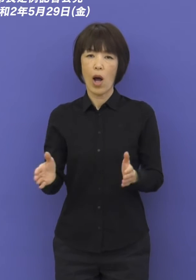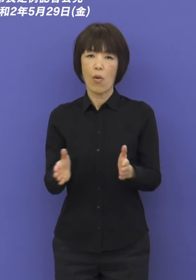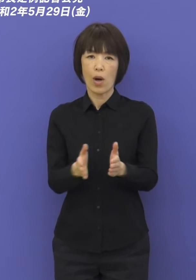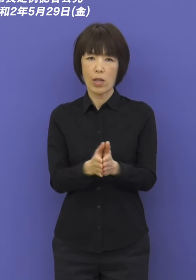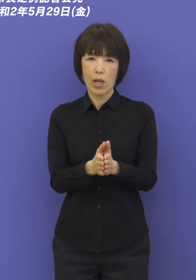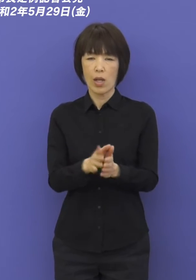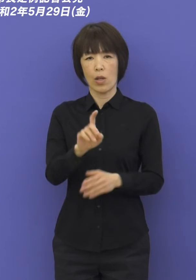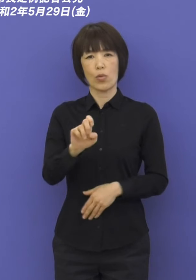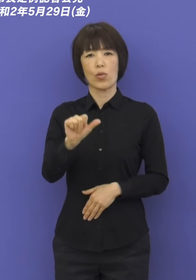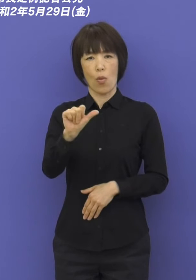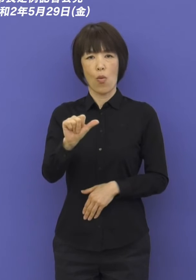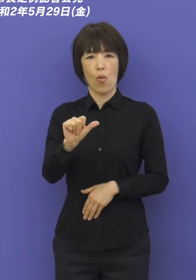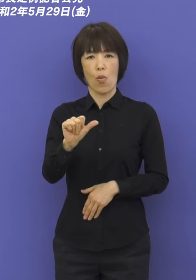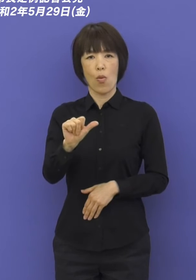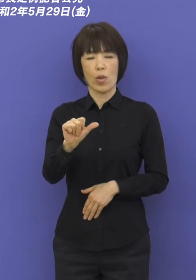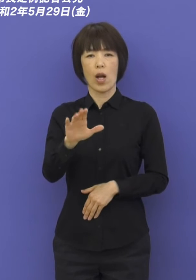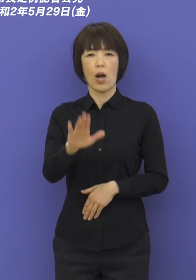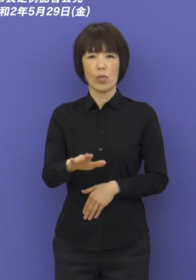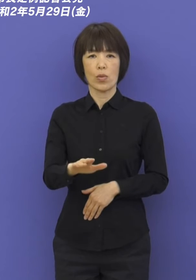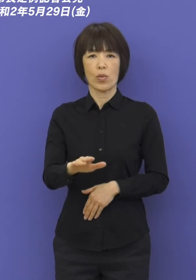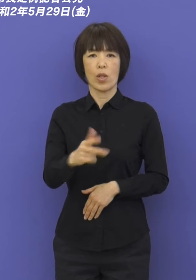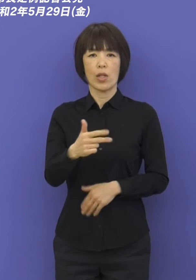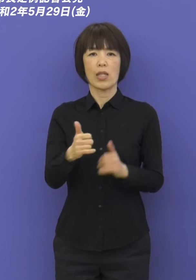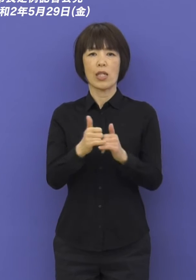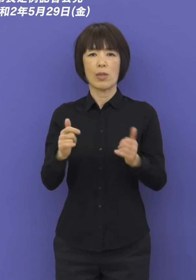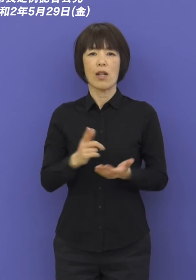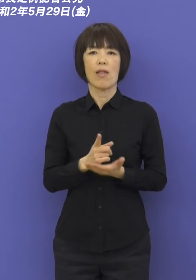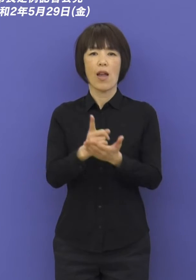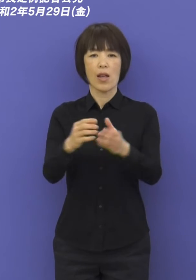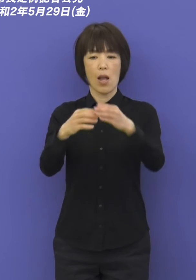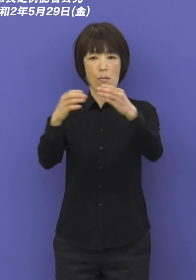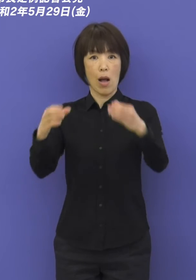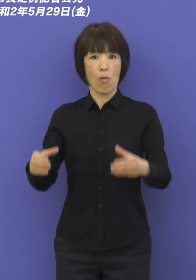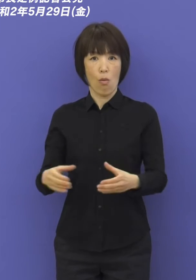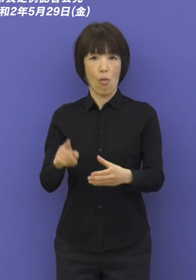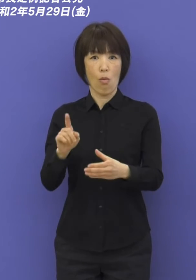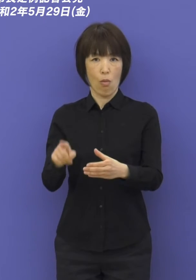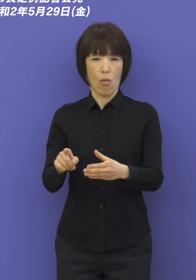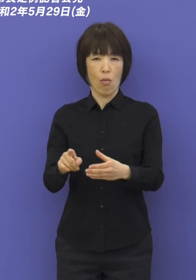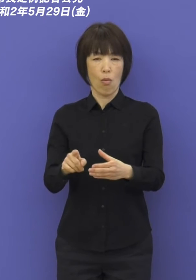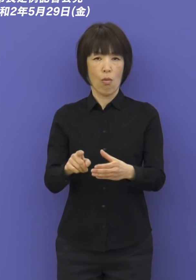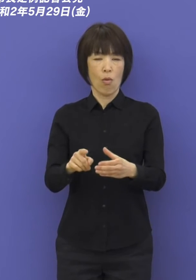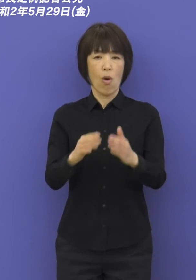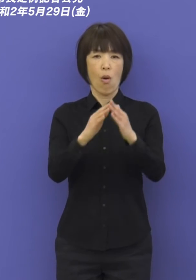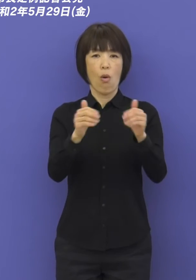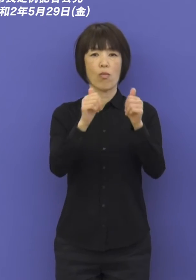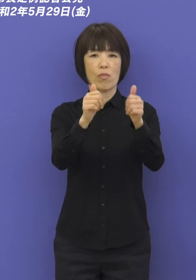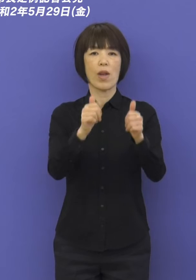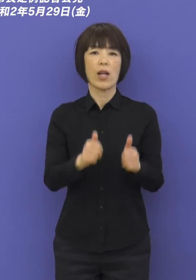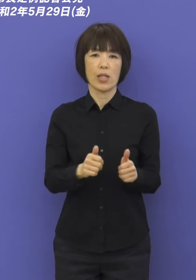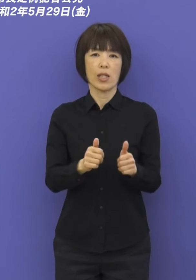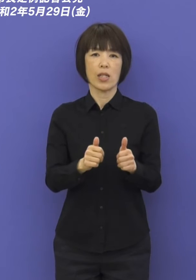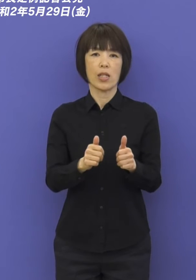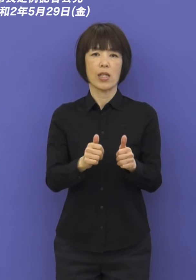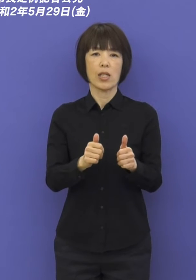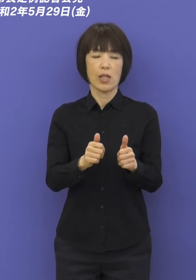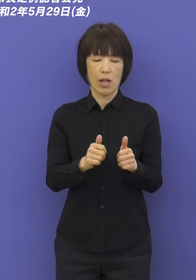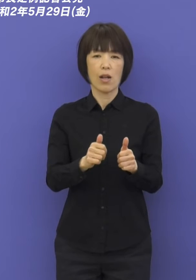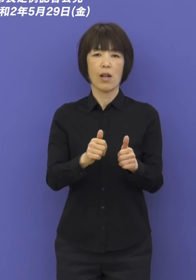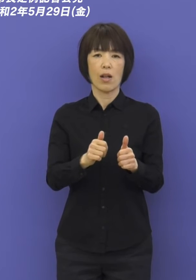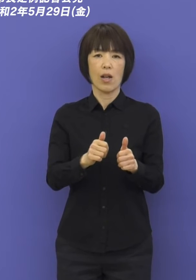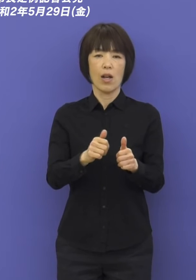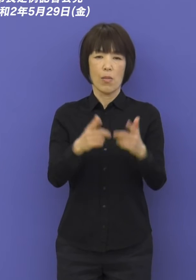内15箇所に設置している市民提言箱や市ホームページの投稿フォーム